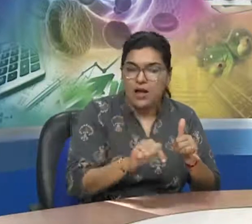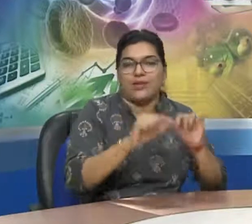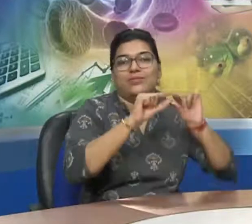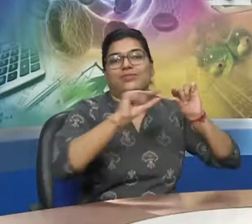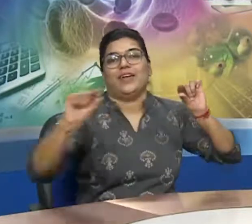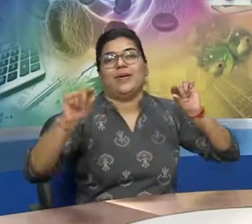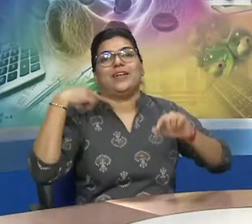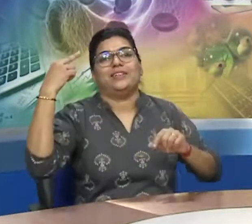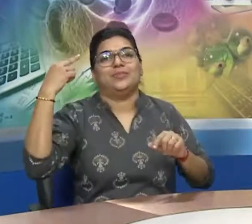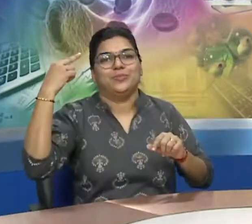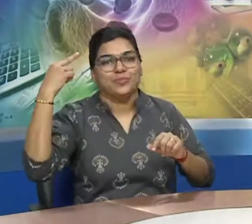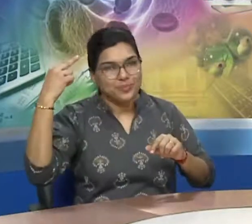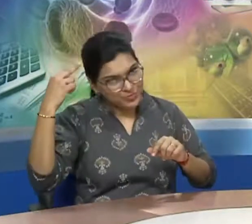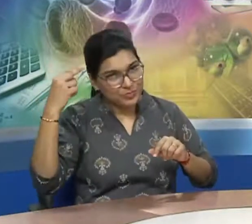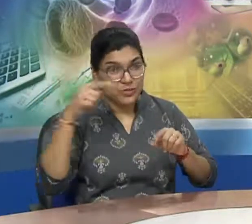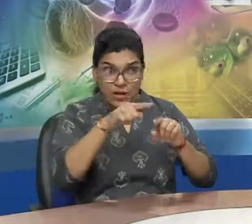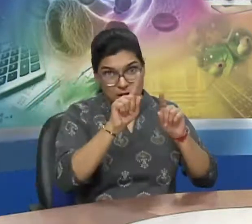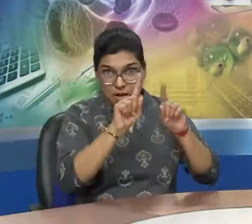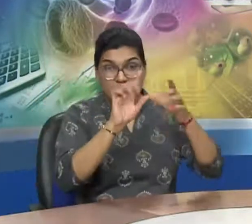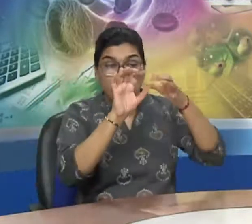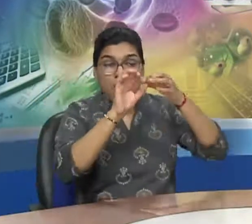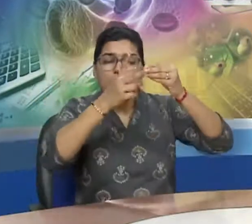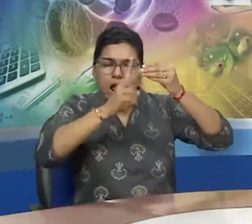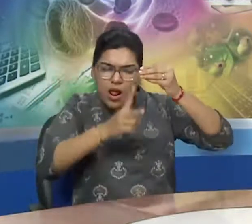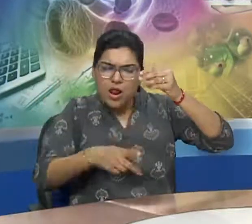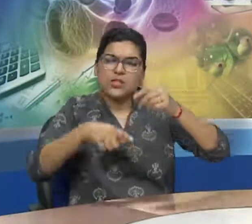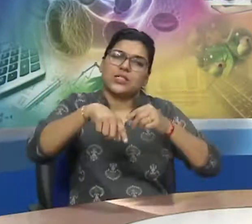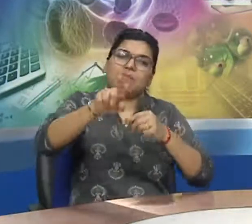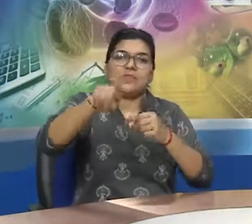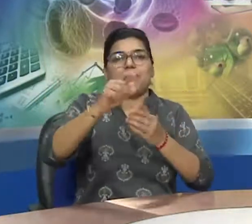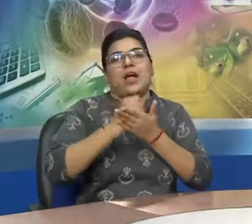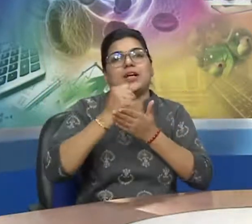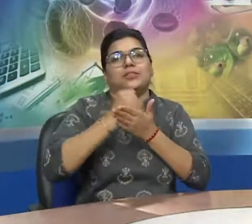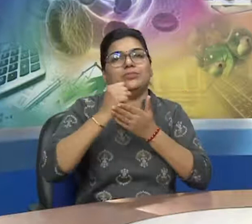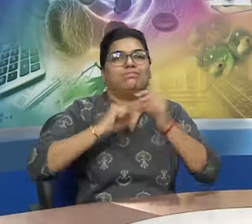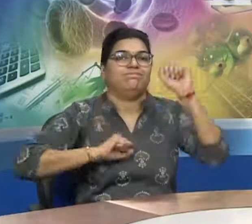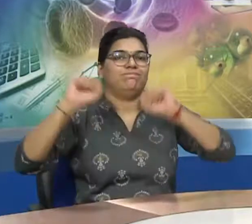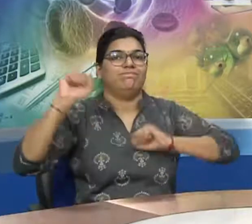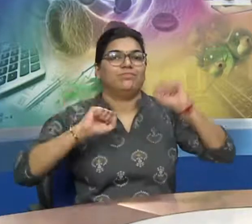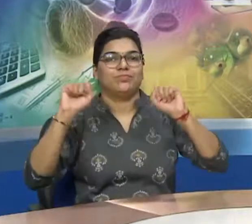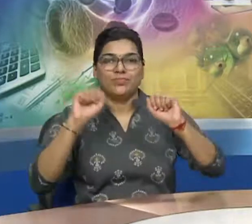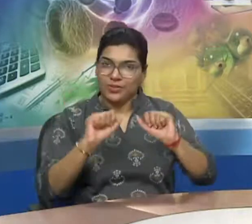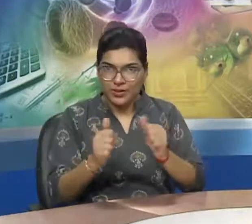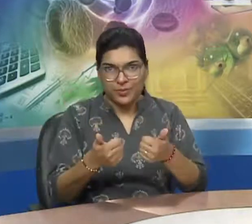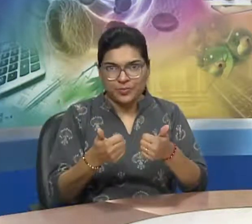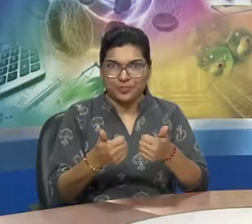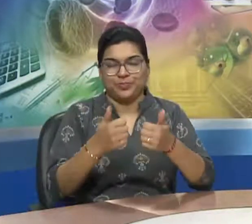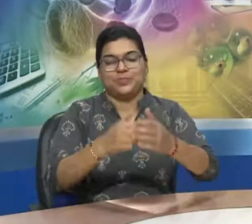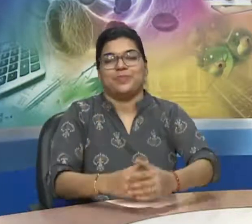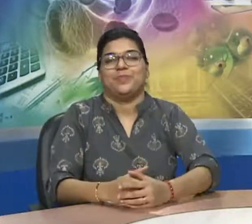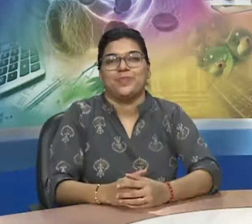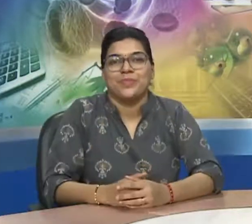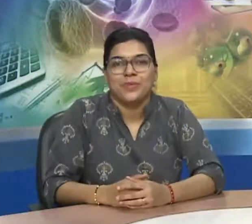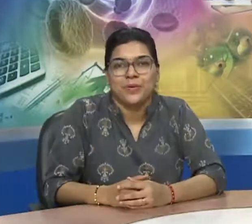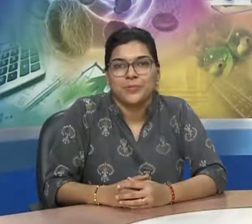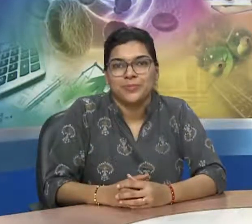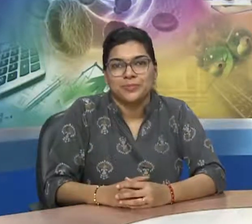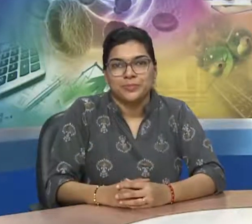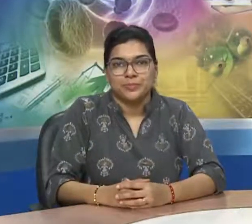So for them we use this word preschool. So similarly you can use various prefixes yourself.